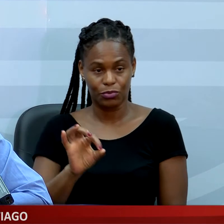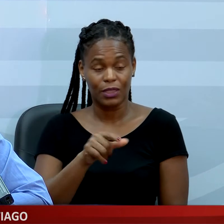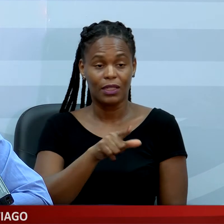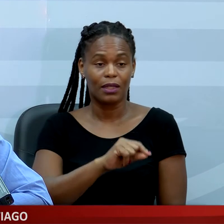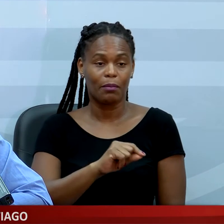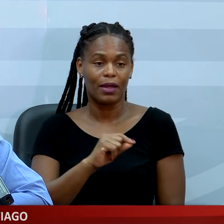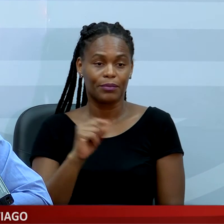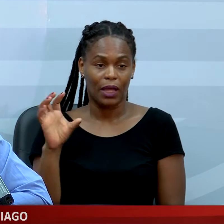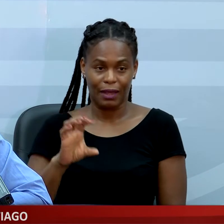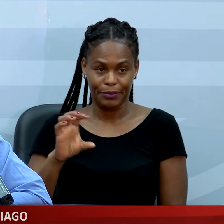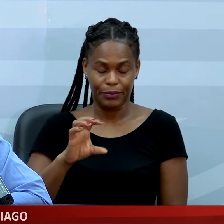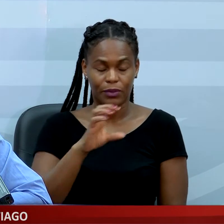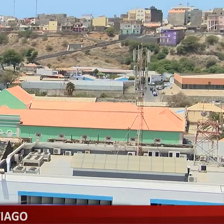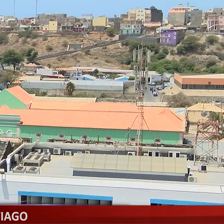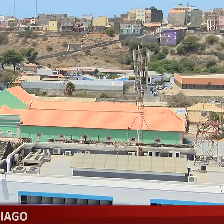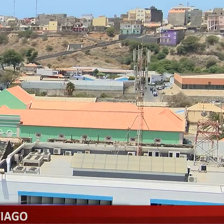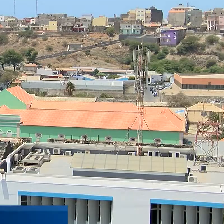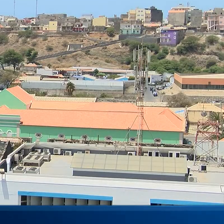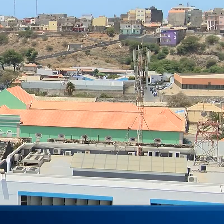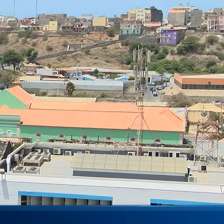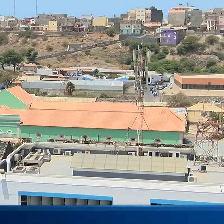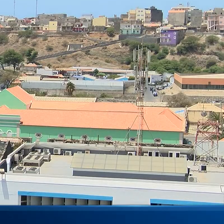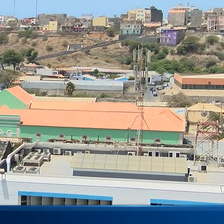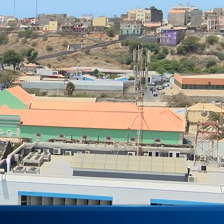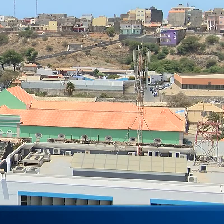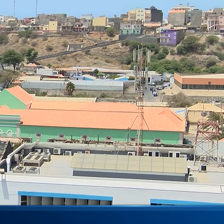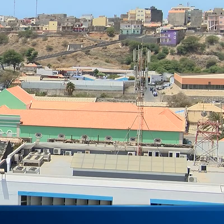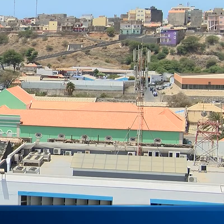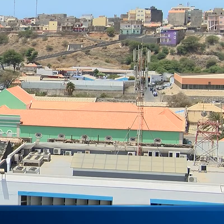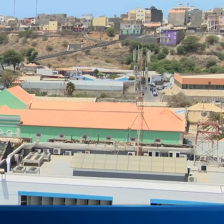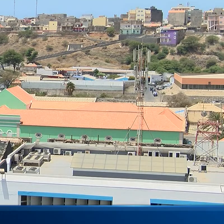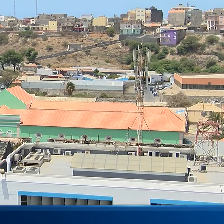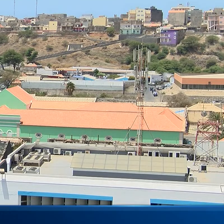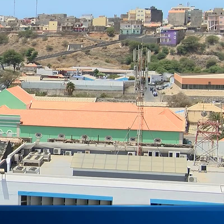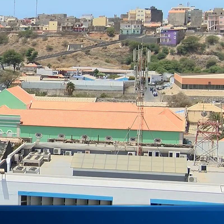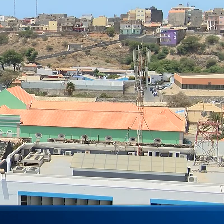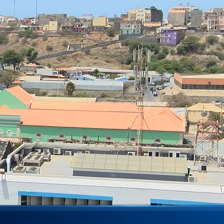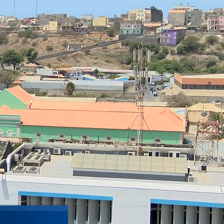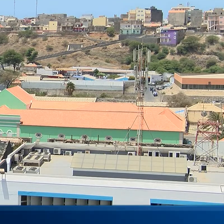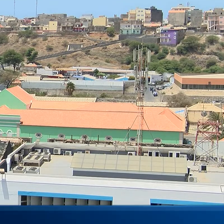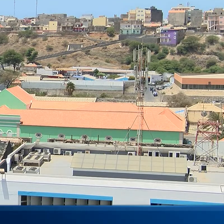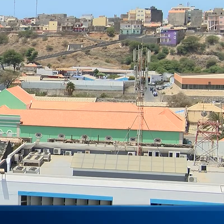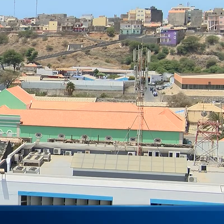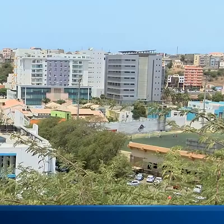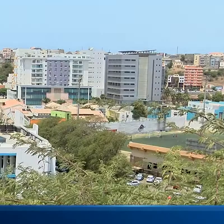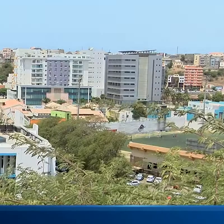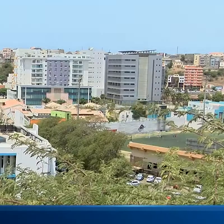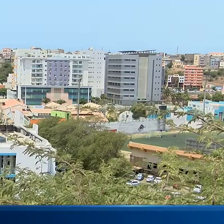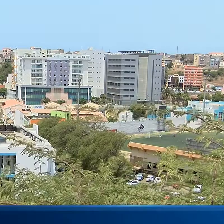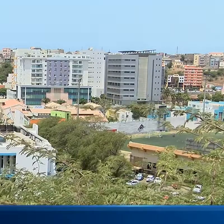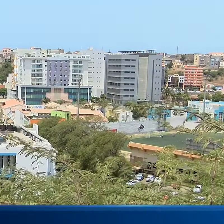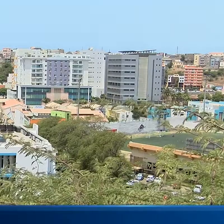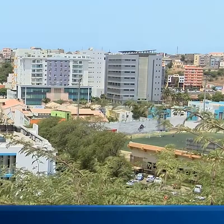33,6% e São Miguel temos 33%. Em relação às segundas doses da vacina disponível no Salão Paroquial em Achada de